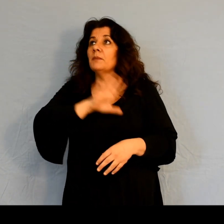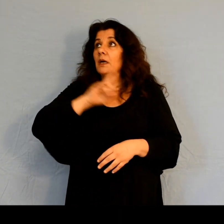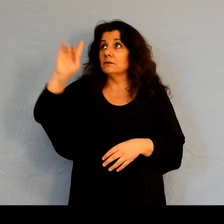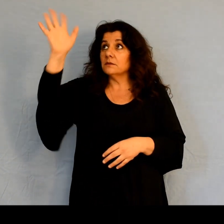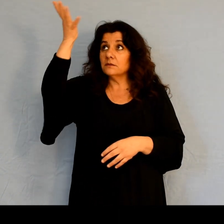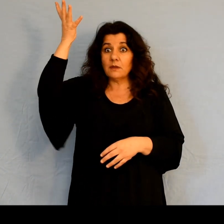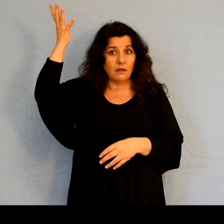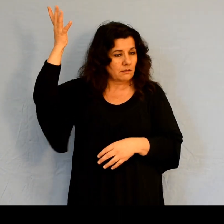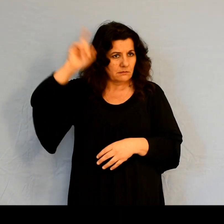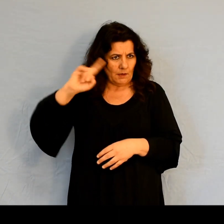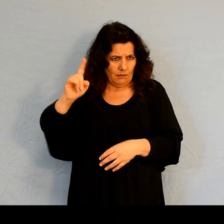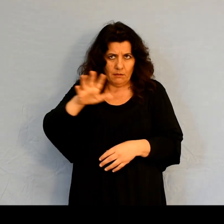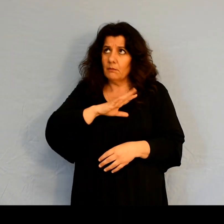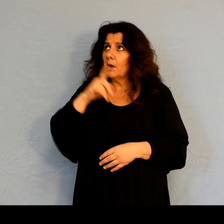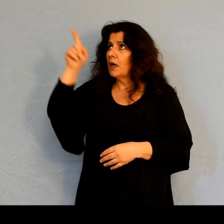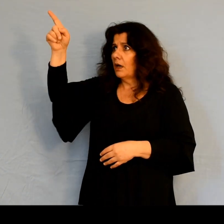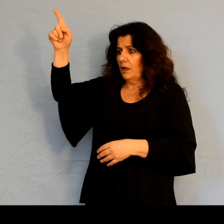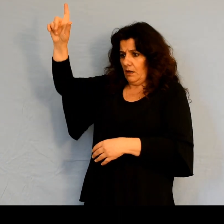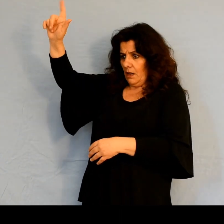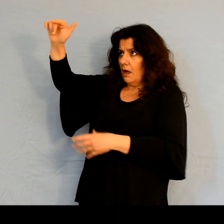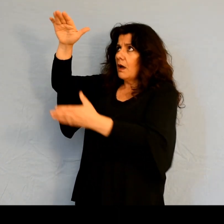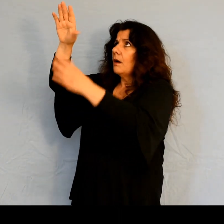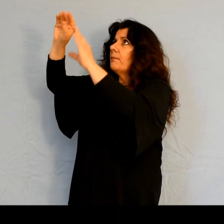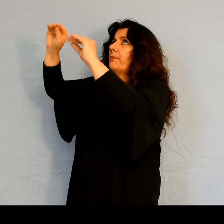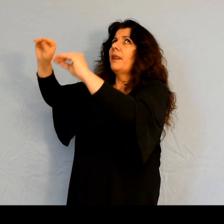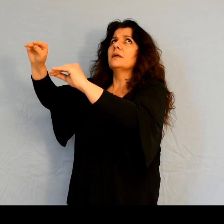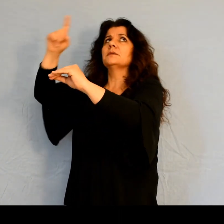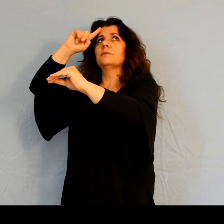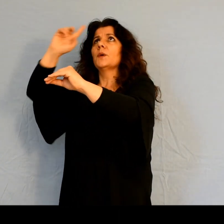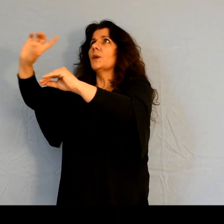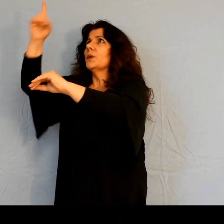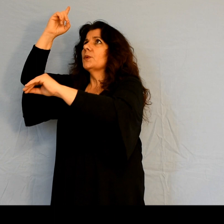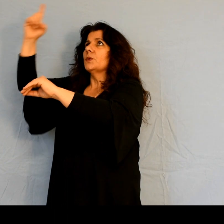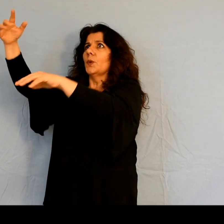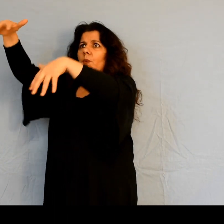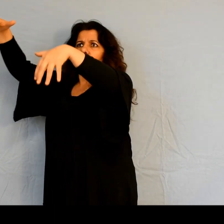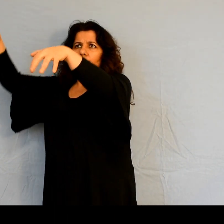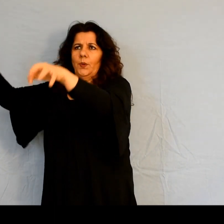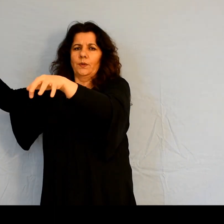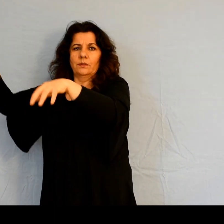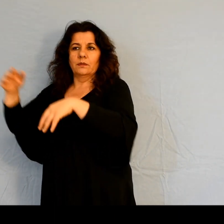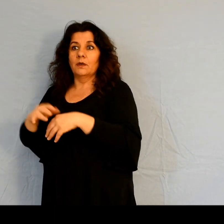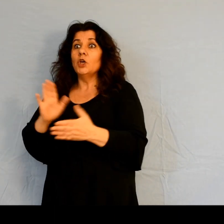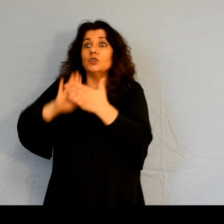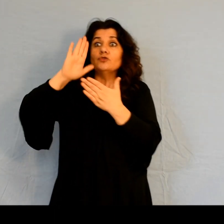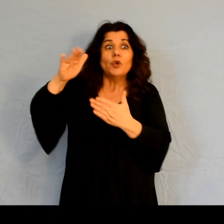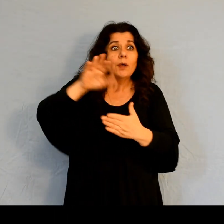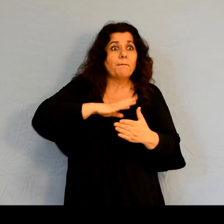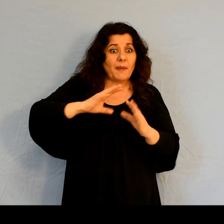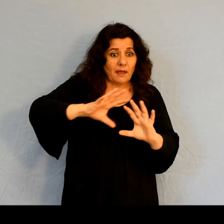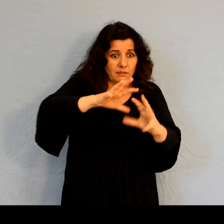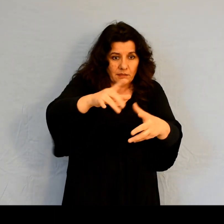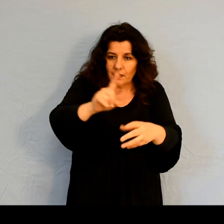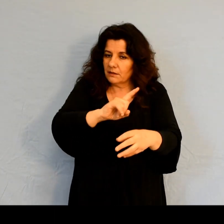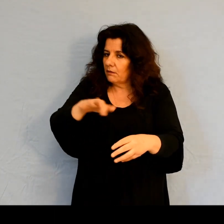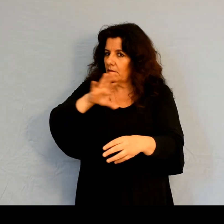trône de Dieu, ni par la terre, car elle est son marchepied, ni par